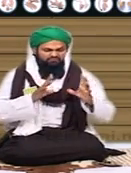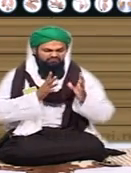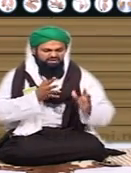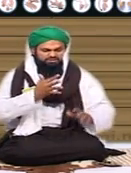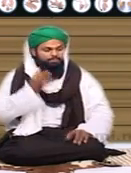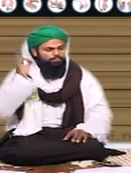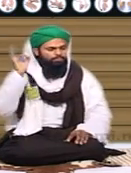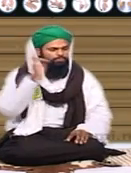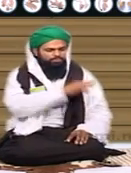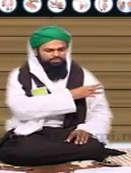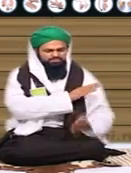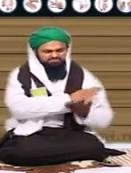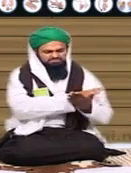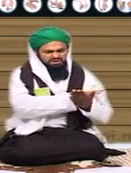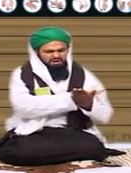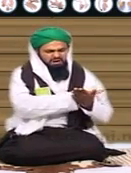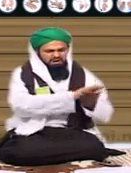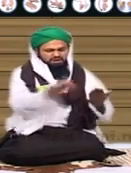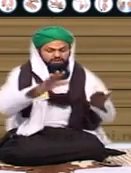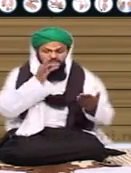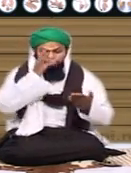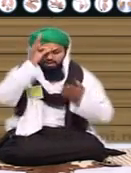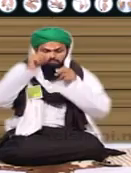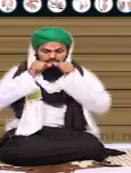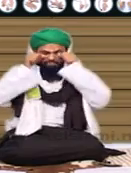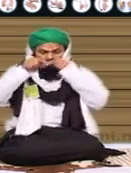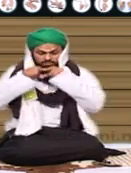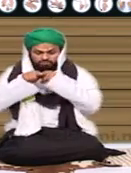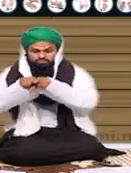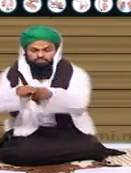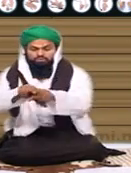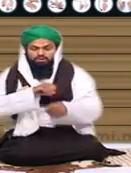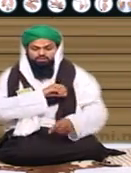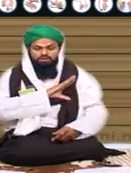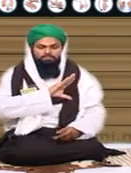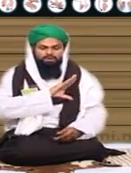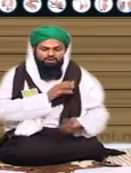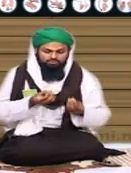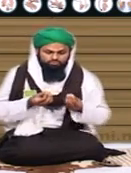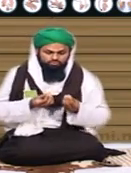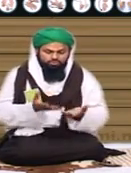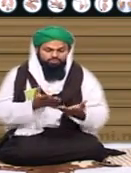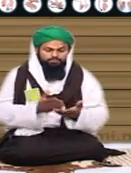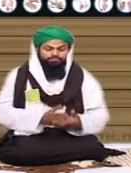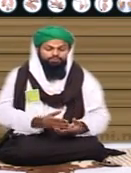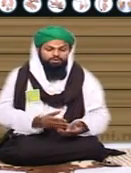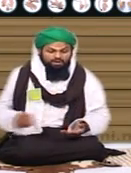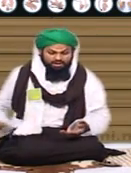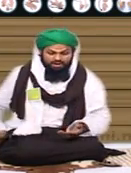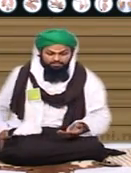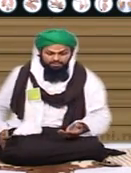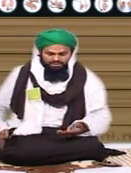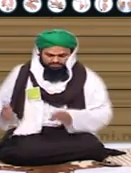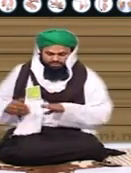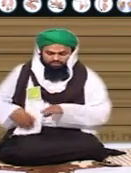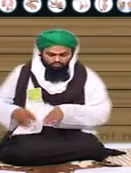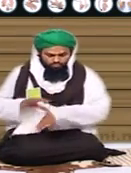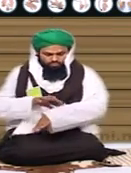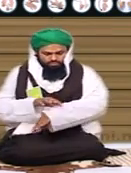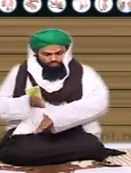کر پیارے مصطفیٰ صلی اللہ تعالی علیہ وسلم کی سنت کو اپنائیں اور اپنے پائچے ٹخنوں سے اوپر رکھا